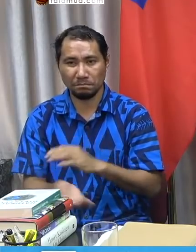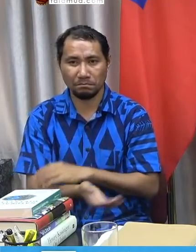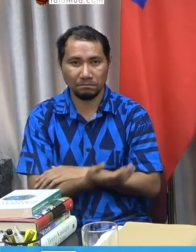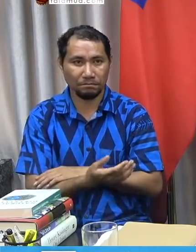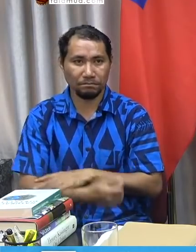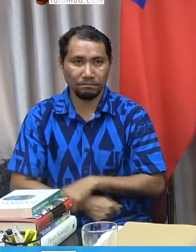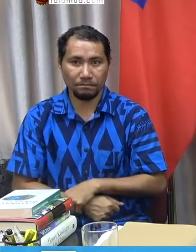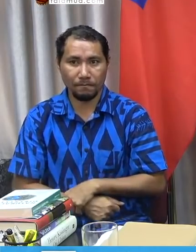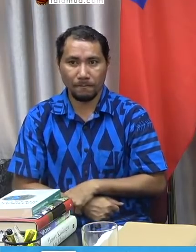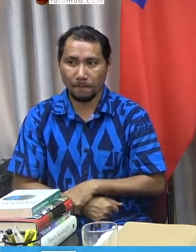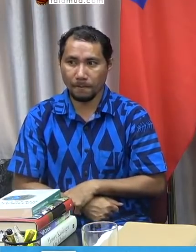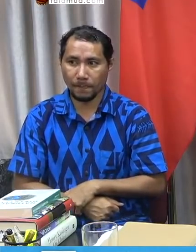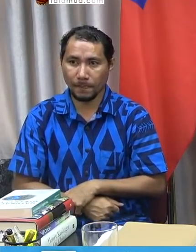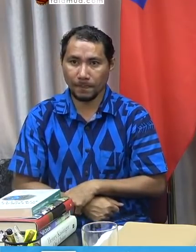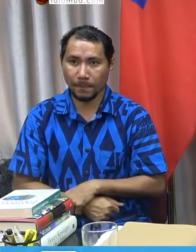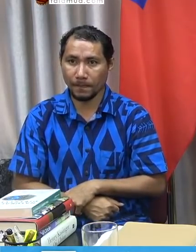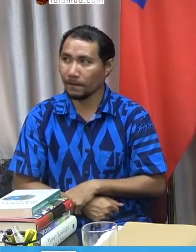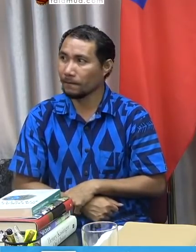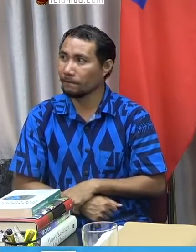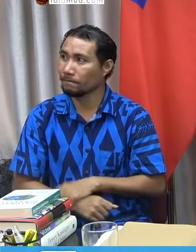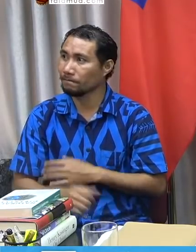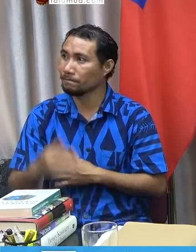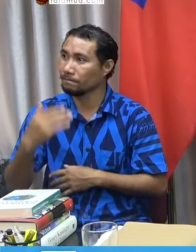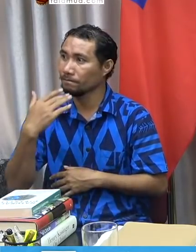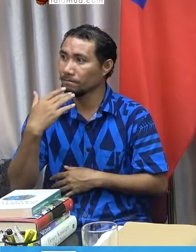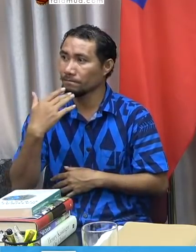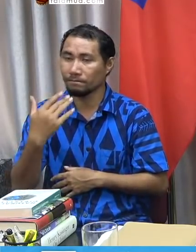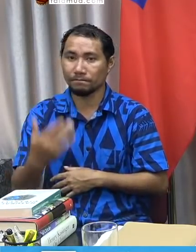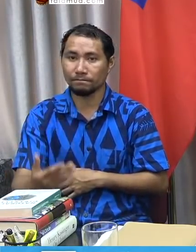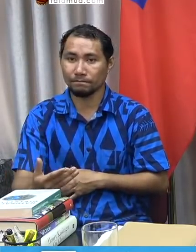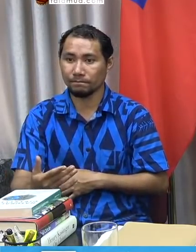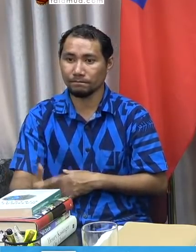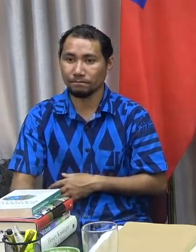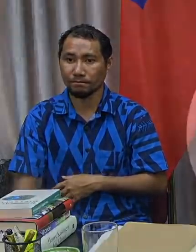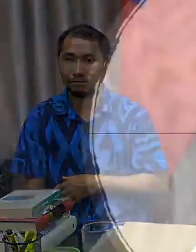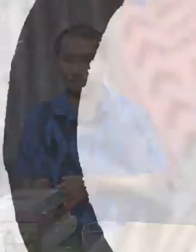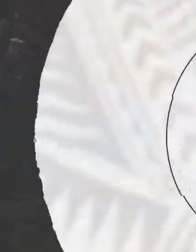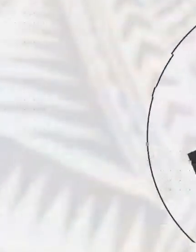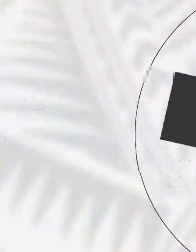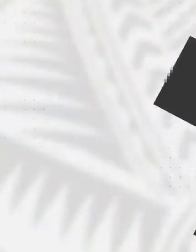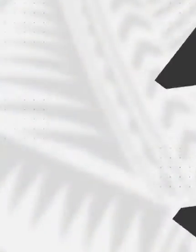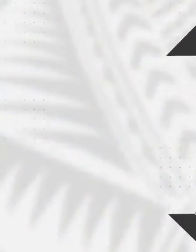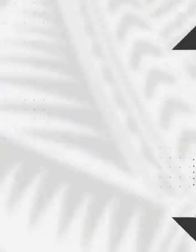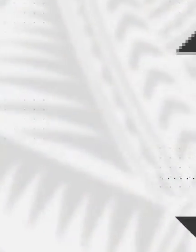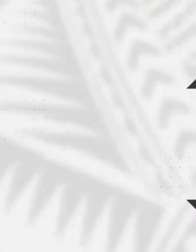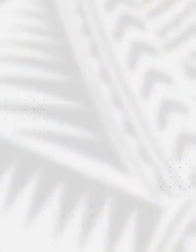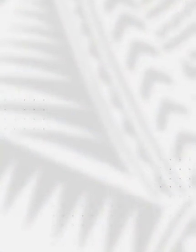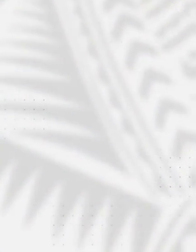Ia, okay, te lea, shumata a mai.